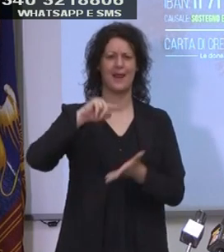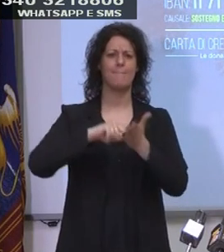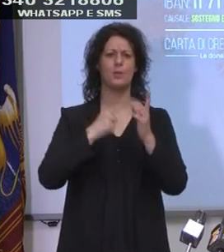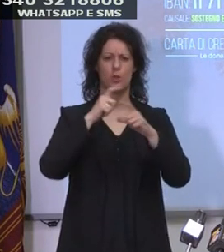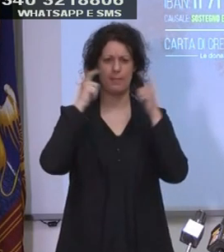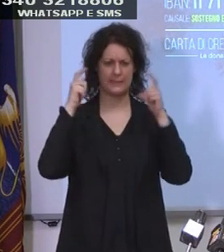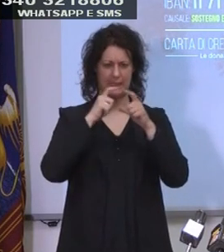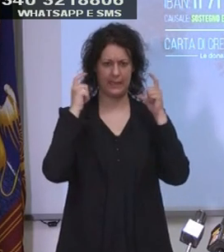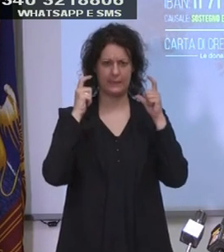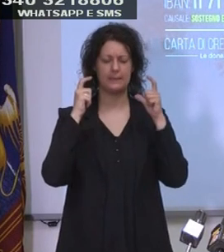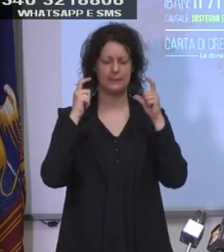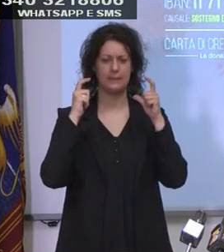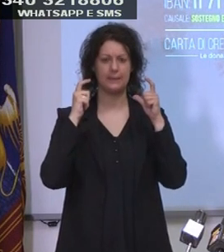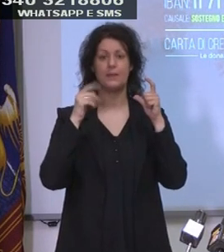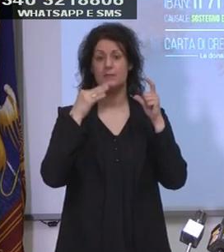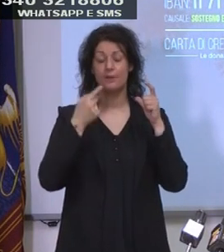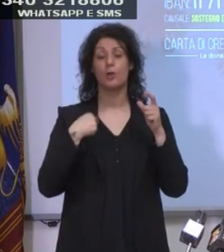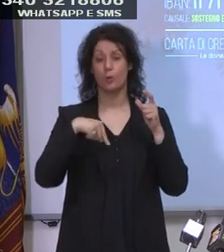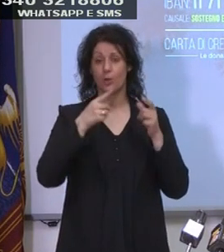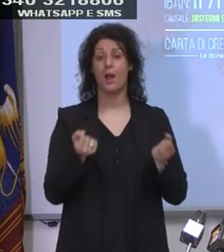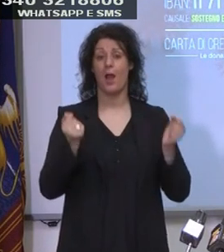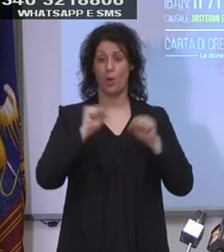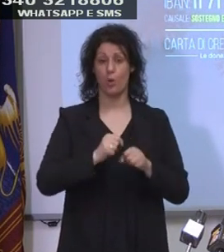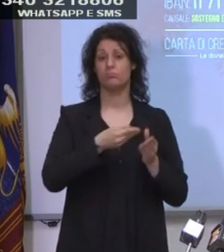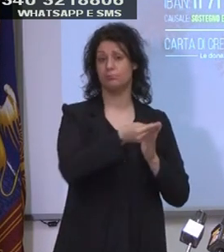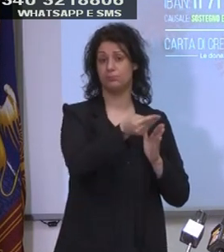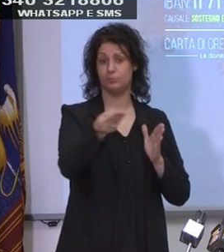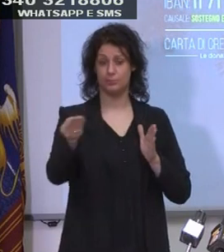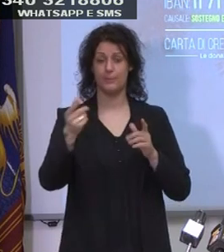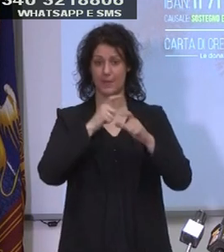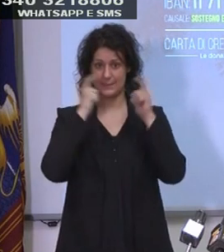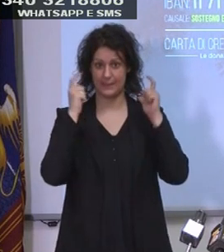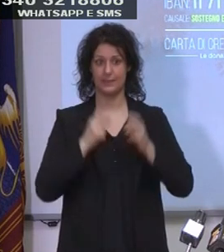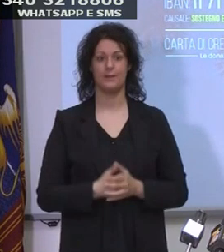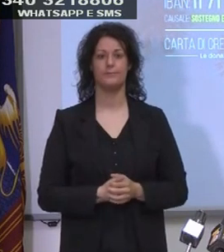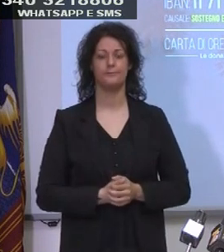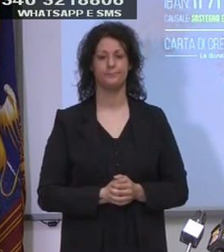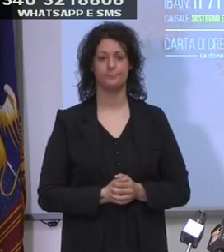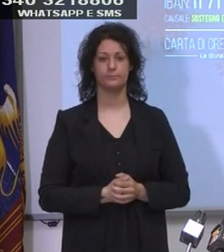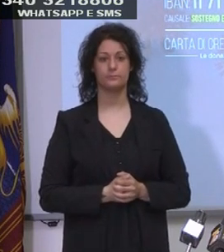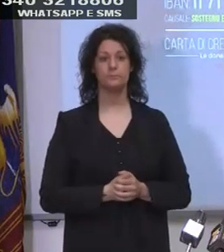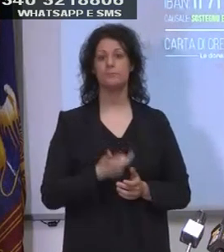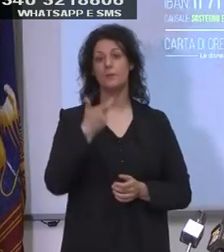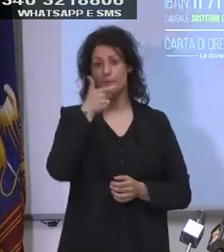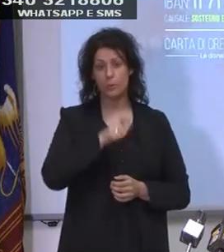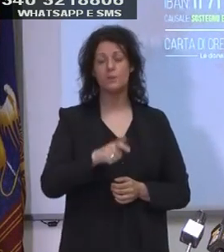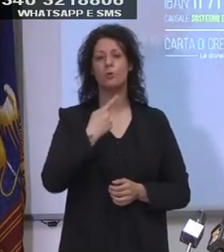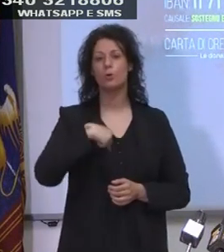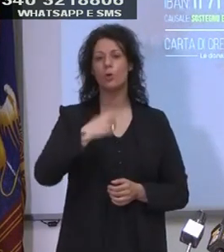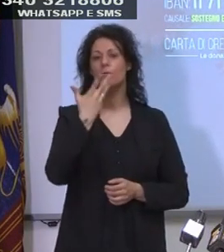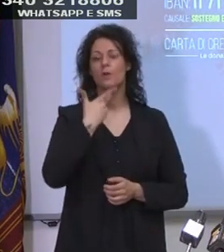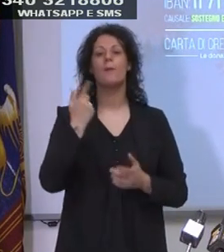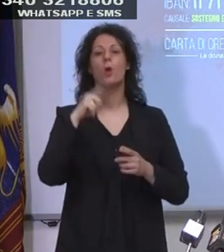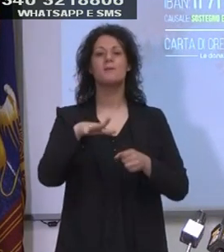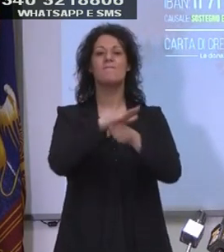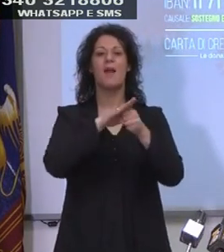stanotte. E quindi torniamo fuori, noi abbiamo sempre cercato di poter avere mascherine perché le vogliamo portare nelle famiglie.